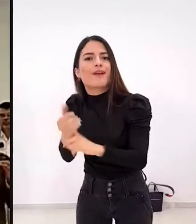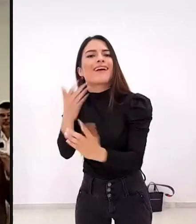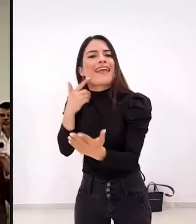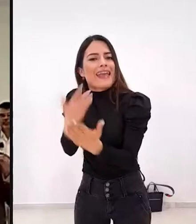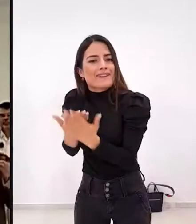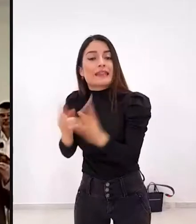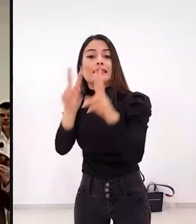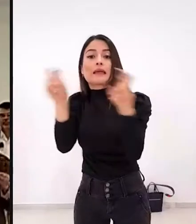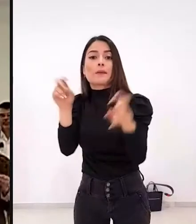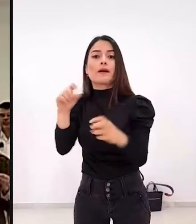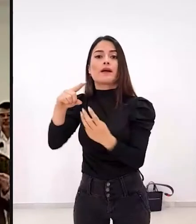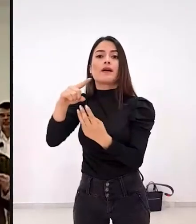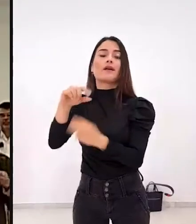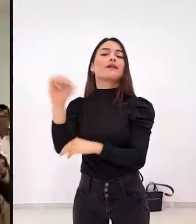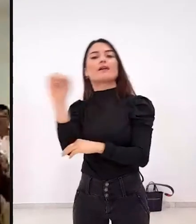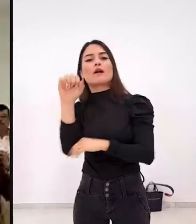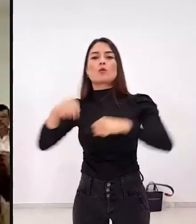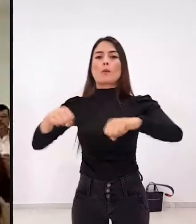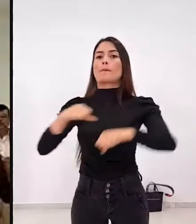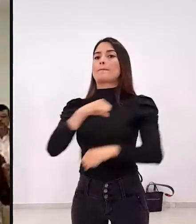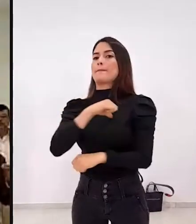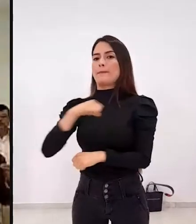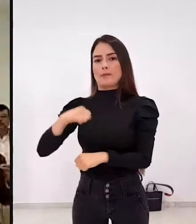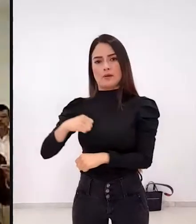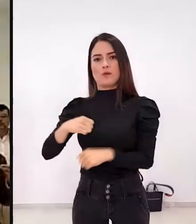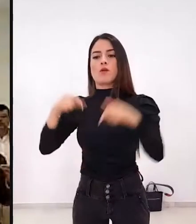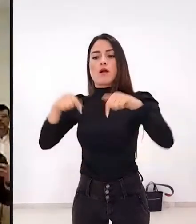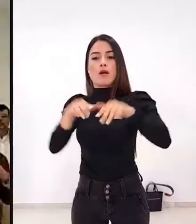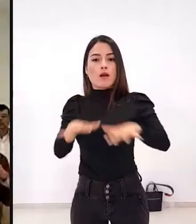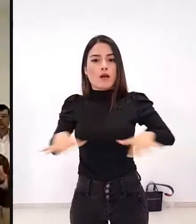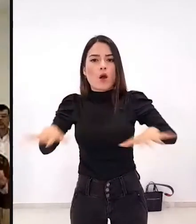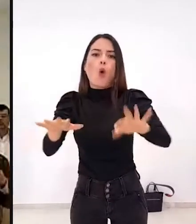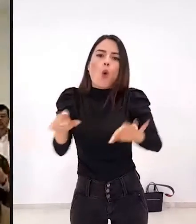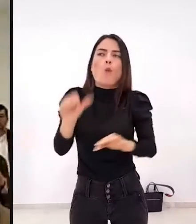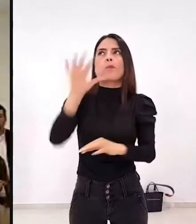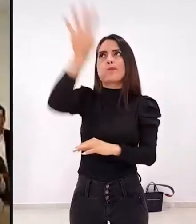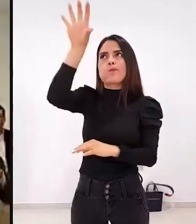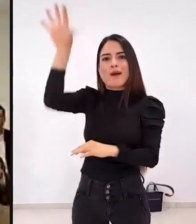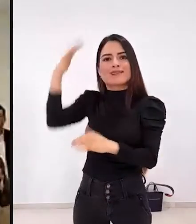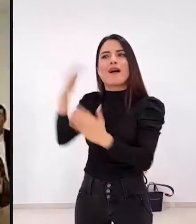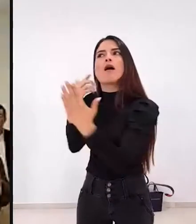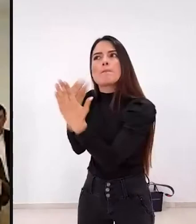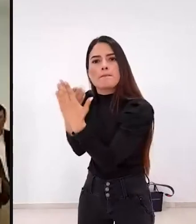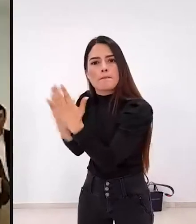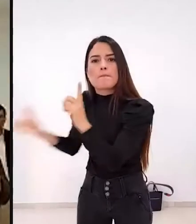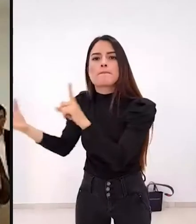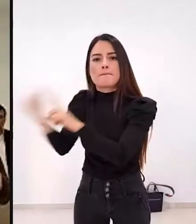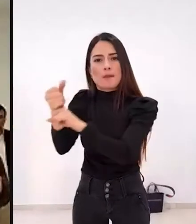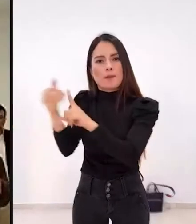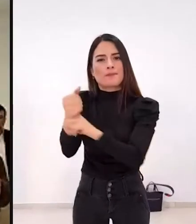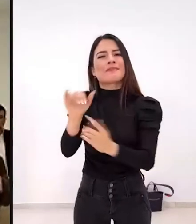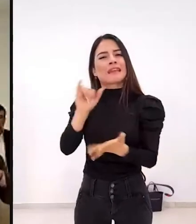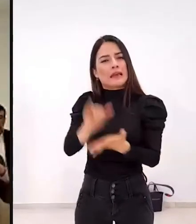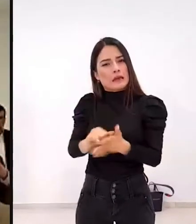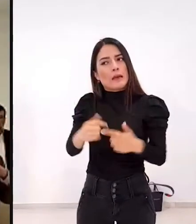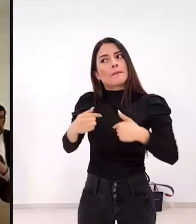a nivel internacional es por esta razón que en esta edificación